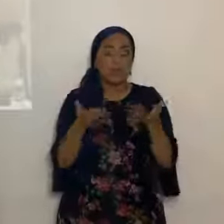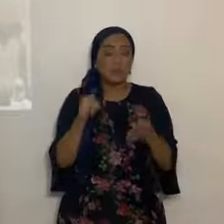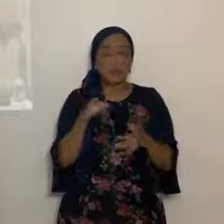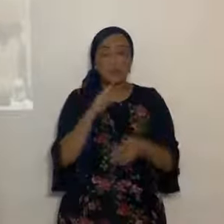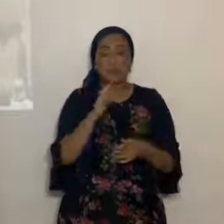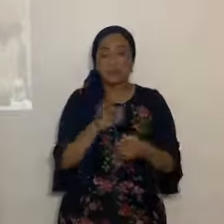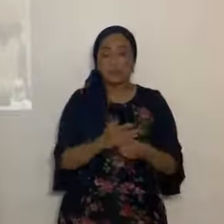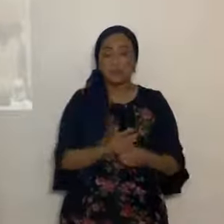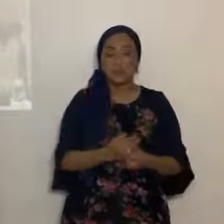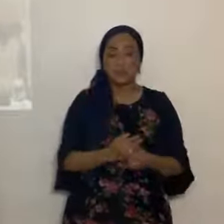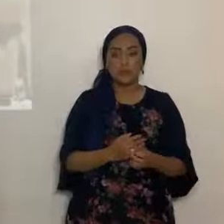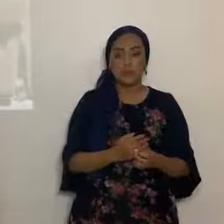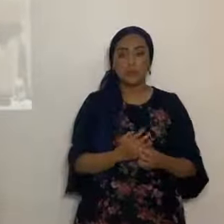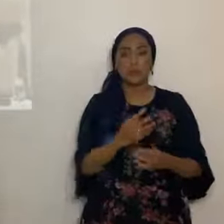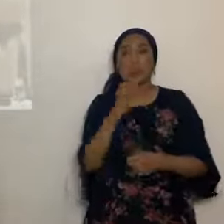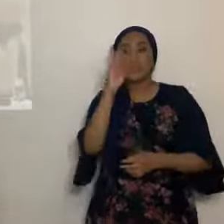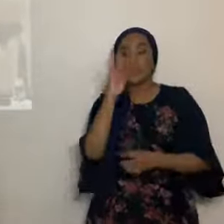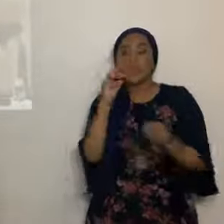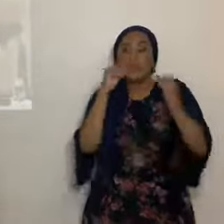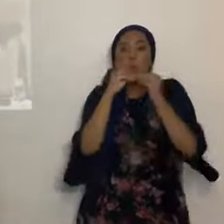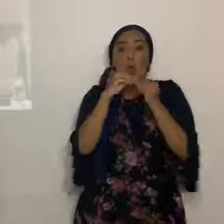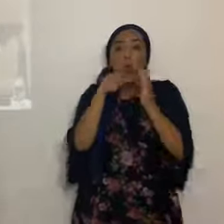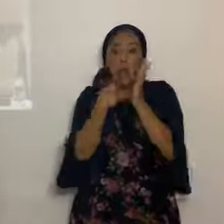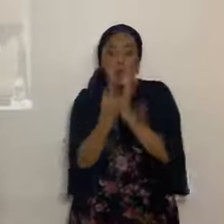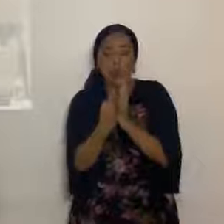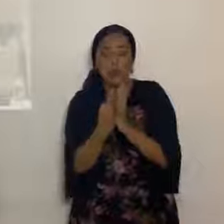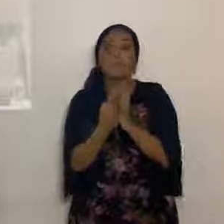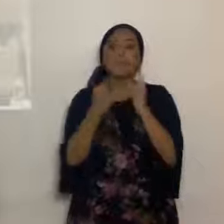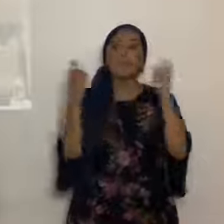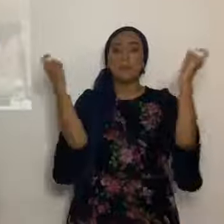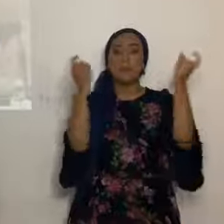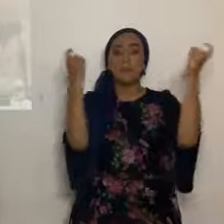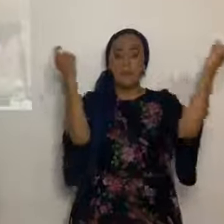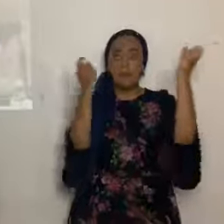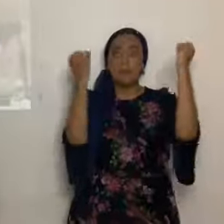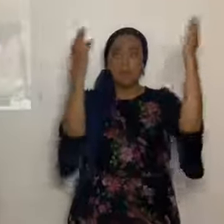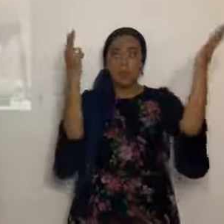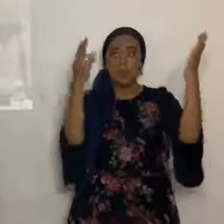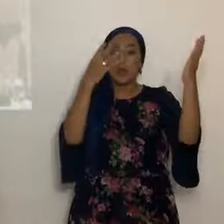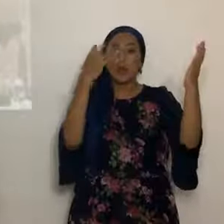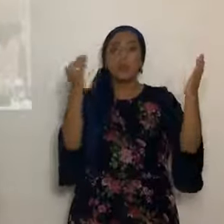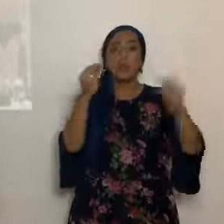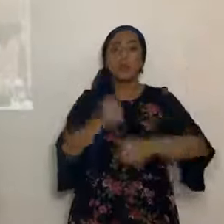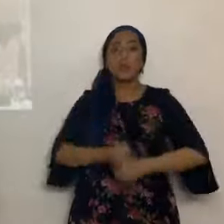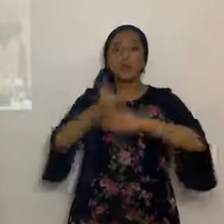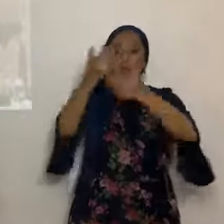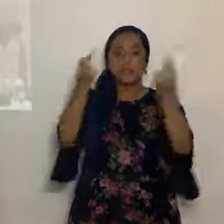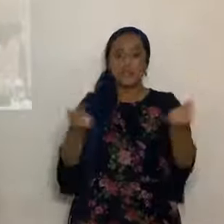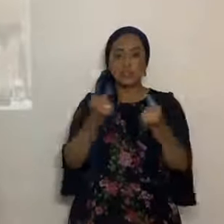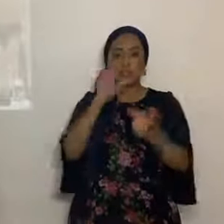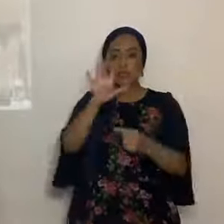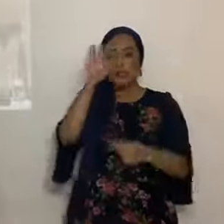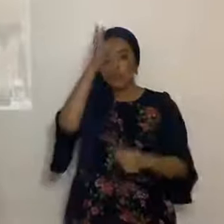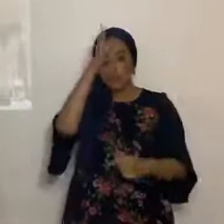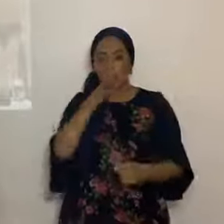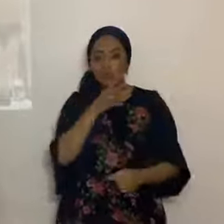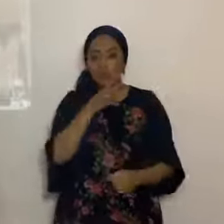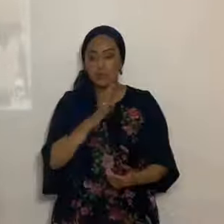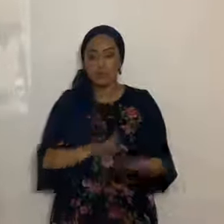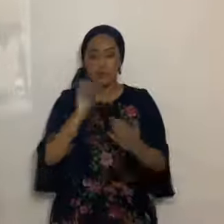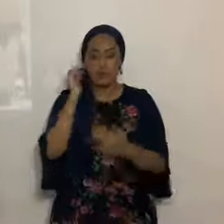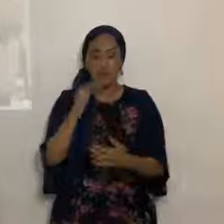claro que sí. Y por otras 6 horas adoraron a Yahweh y confesaron sus pecados y los de sus padres